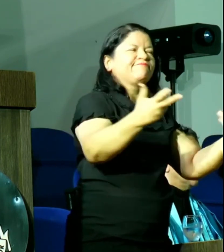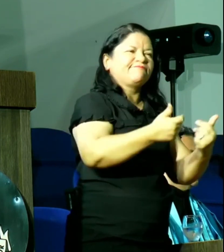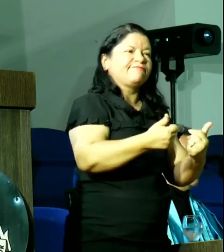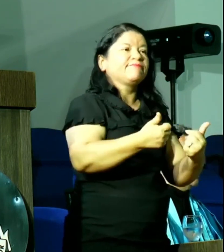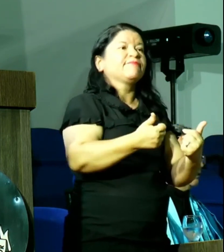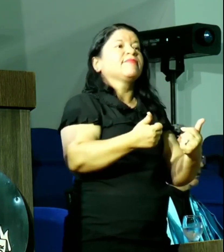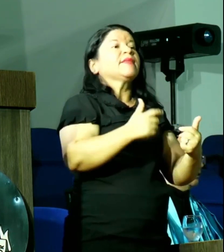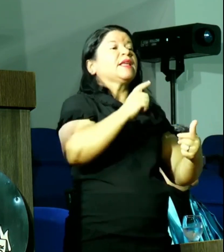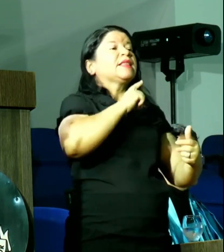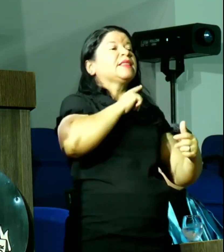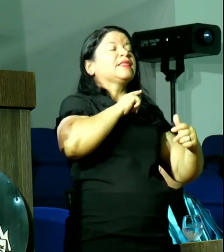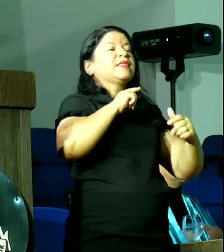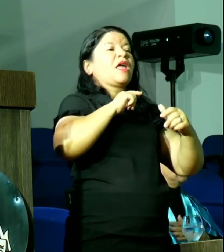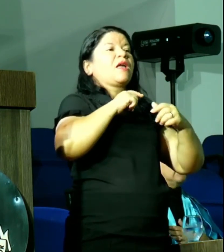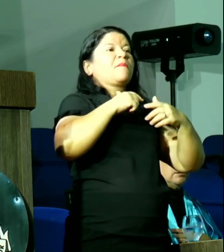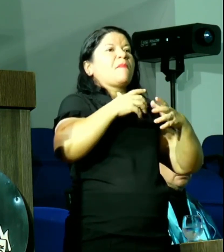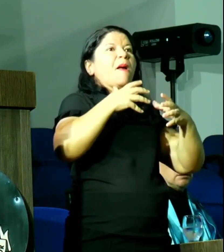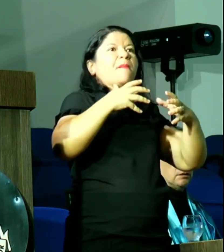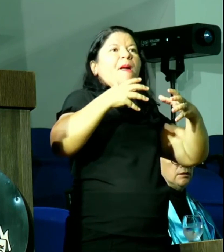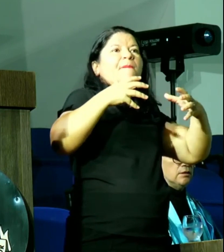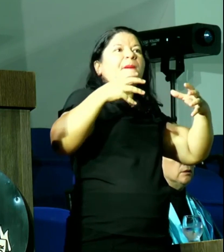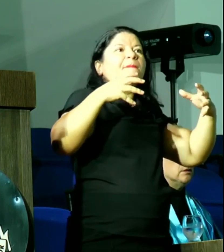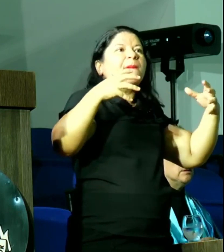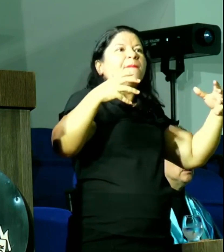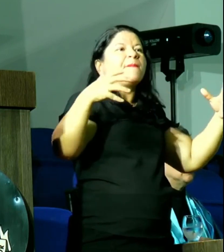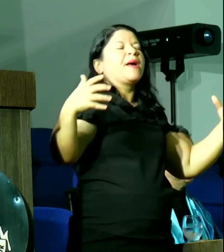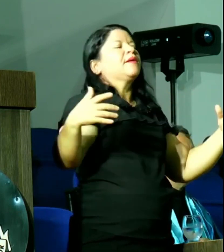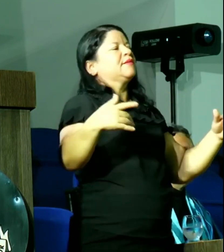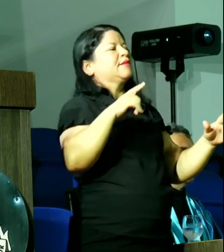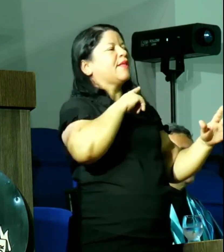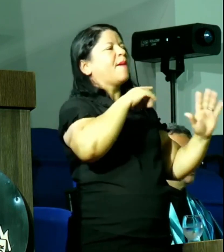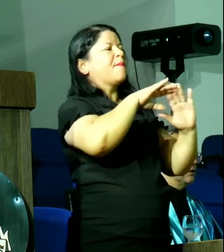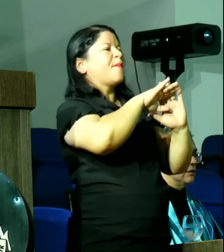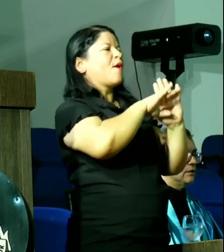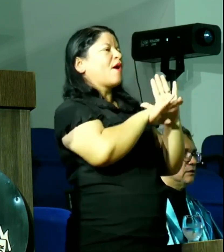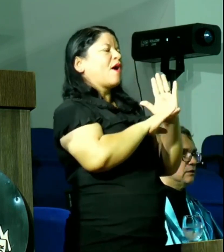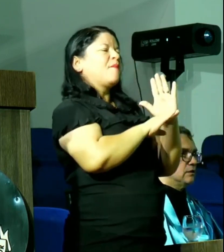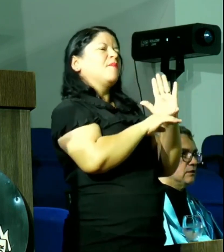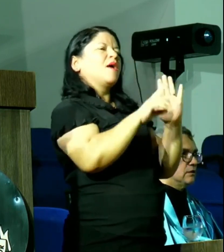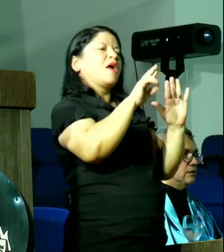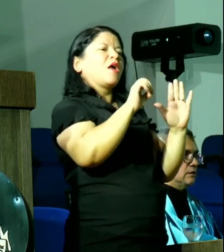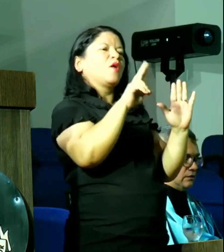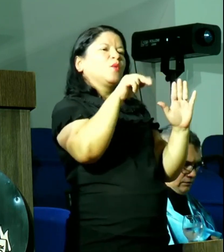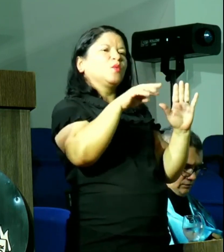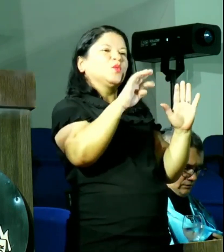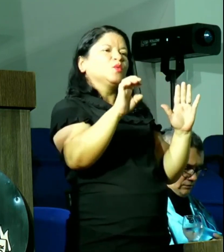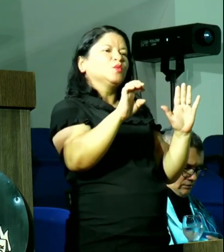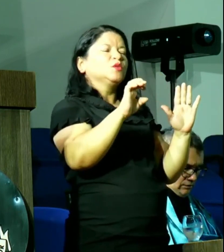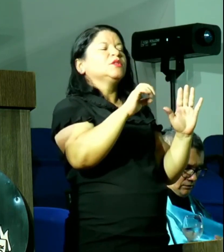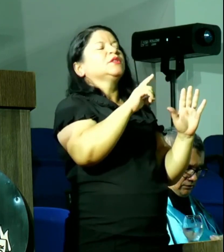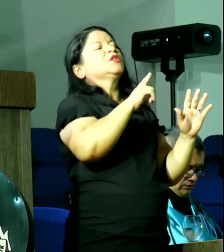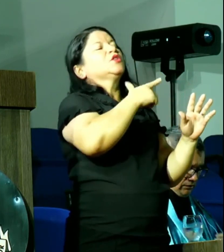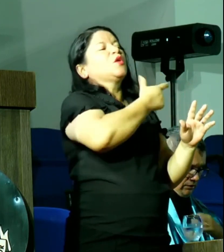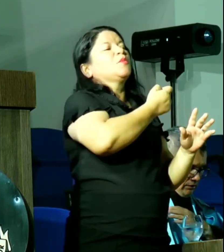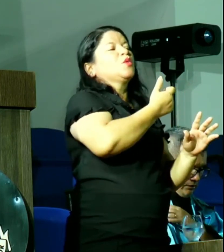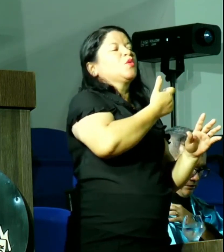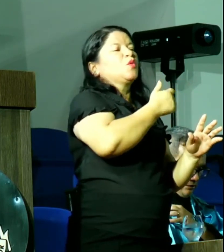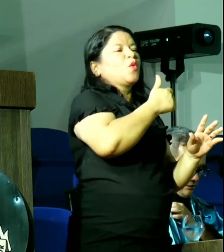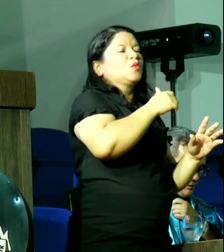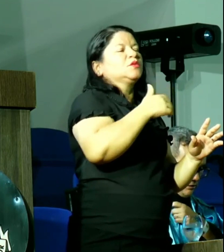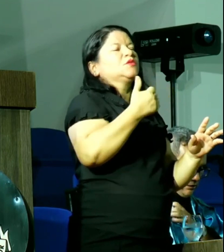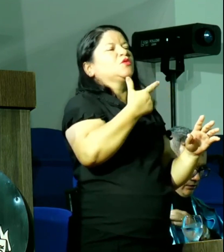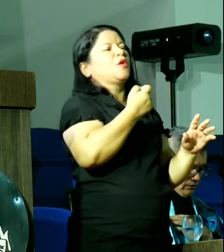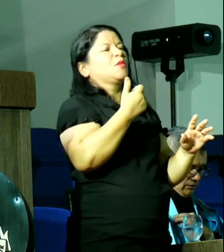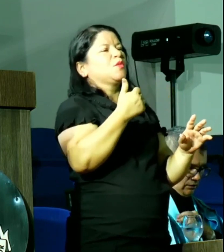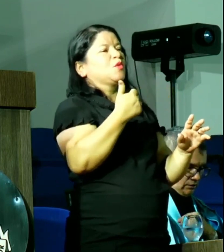A expansão da universidade, realizada no programa Reúne, entre 2008 e 2012, e a implantação de cotas deram um